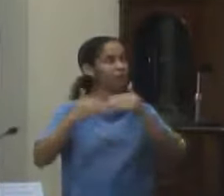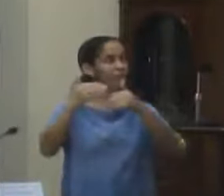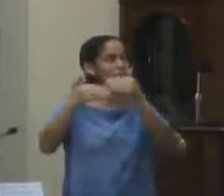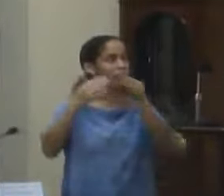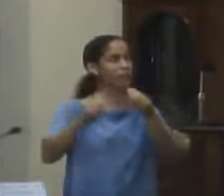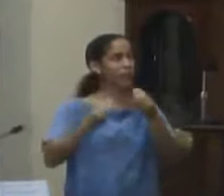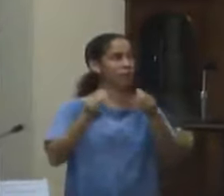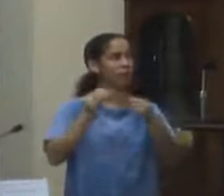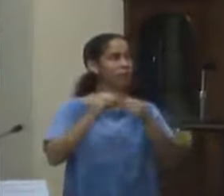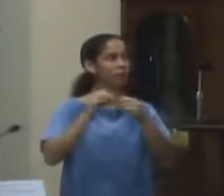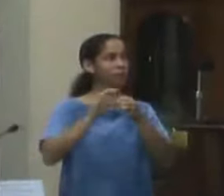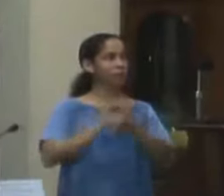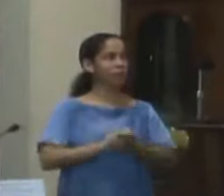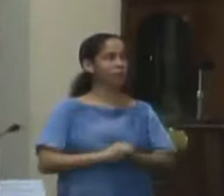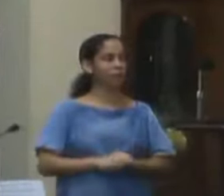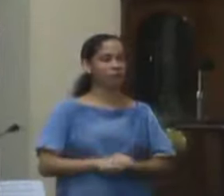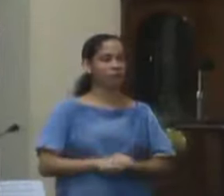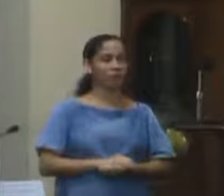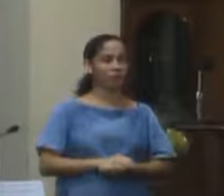Como que vai ser isso?